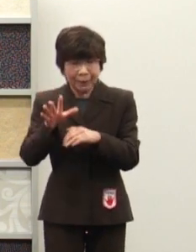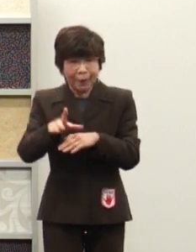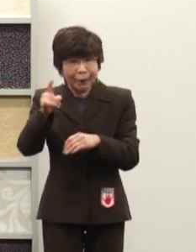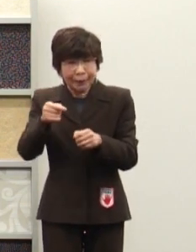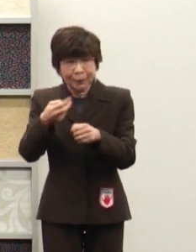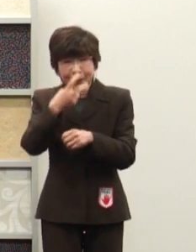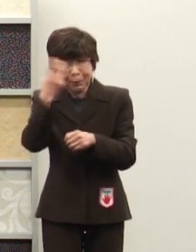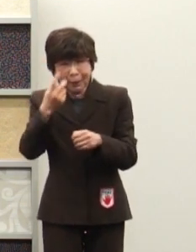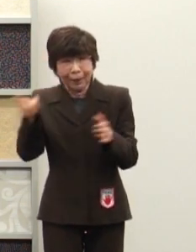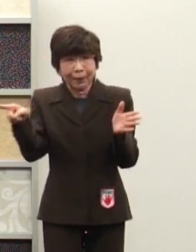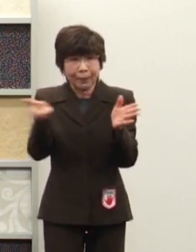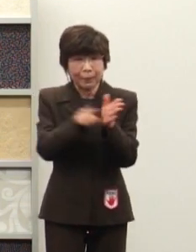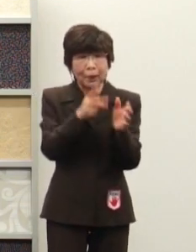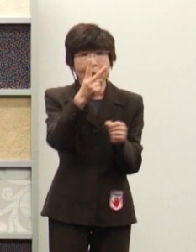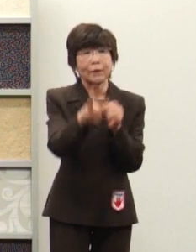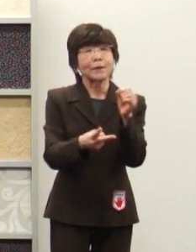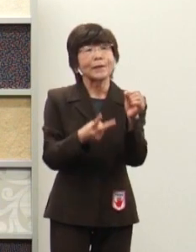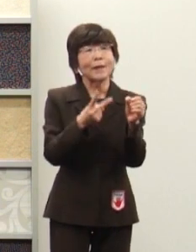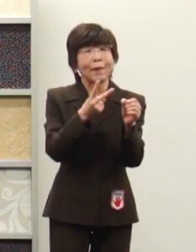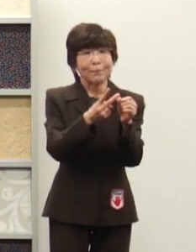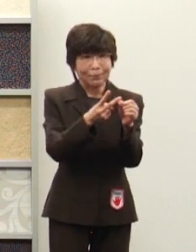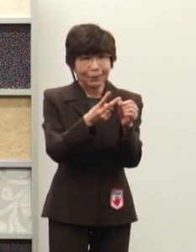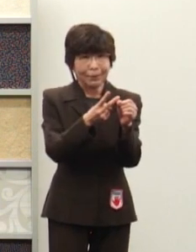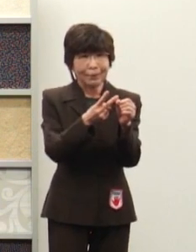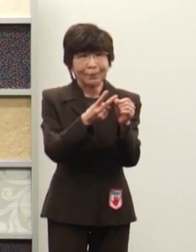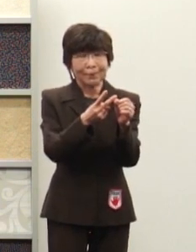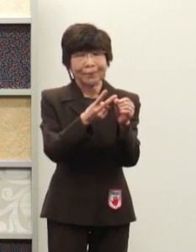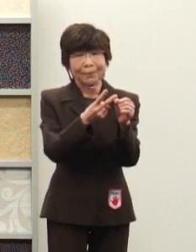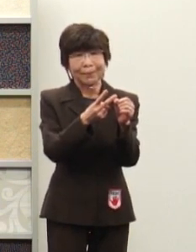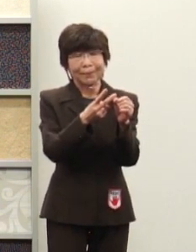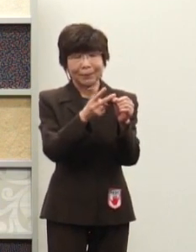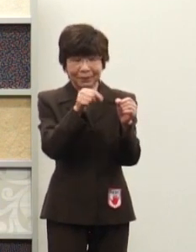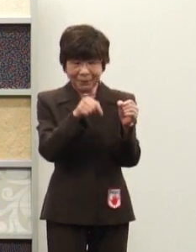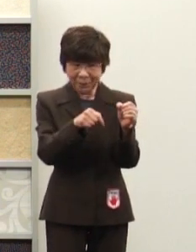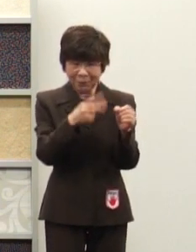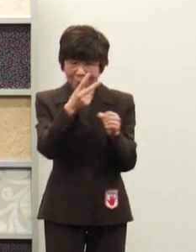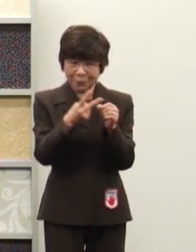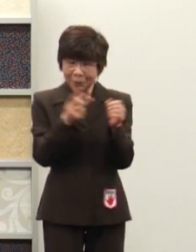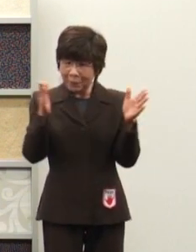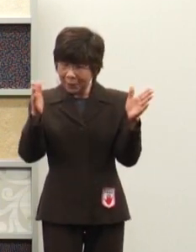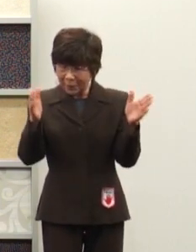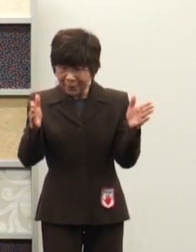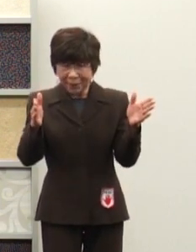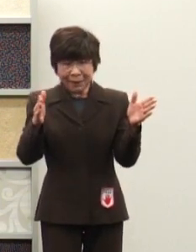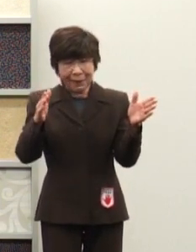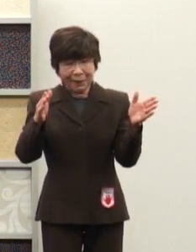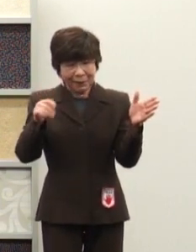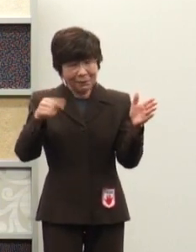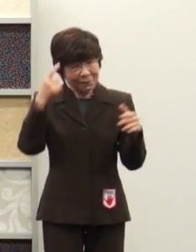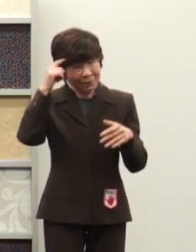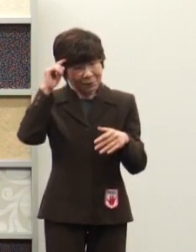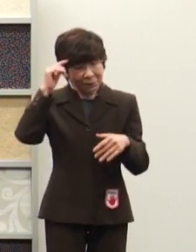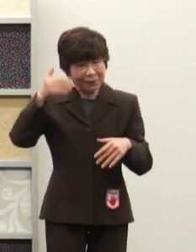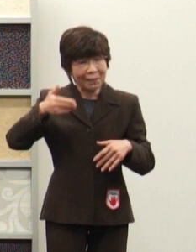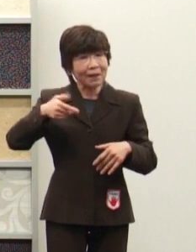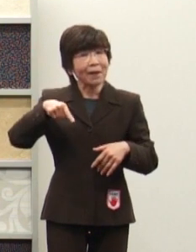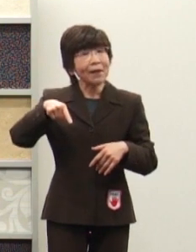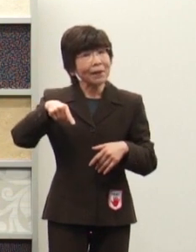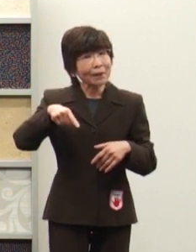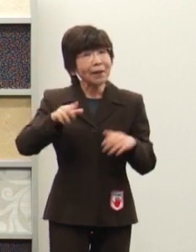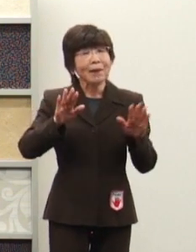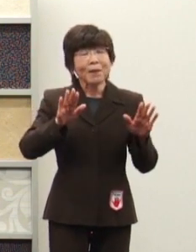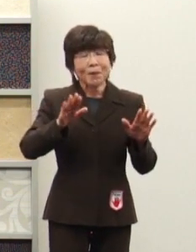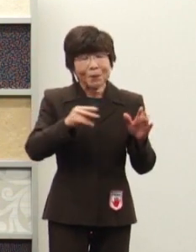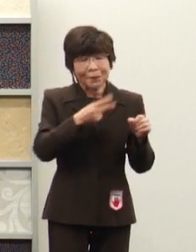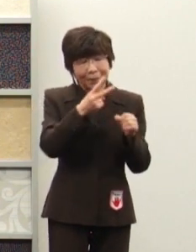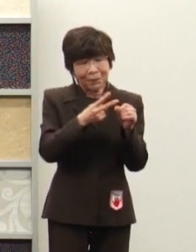さってがちょうど2年になるんですけれども、改めて、この2年間振り返っているとかなり大きな質問になってしまいますが、今この2年